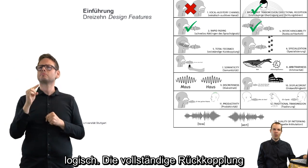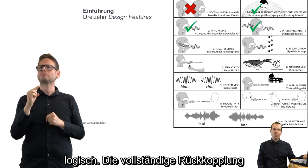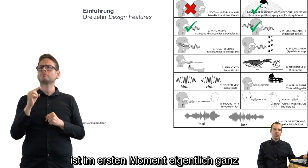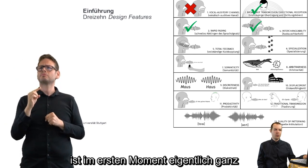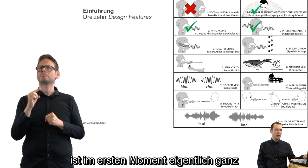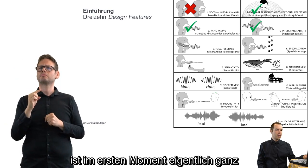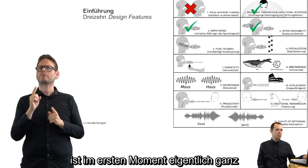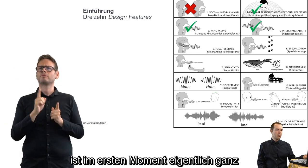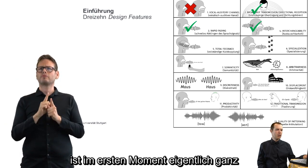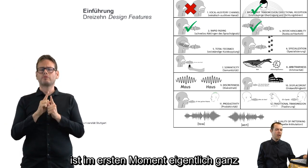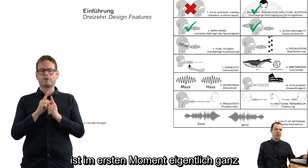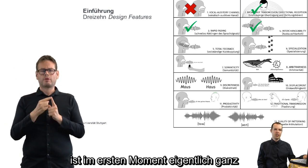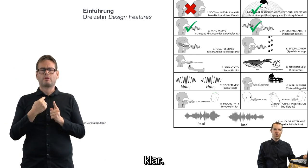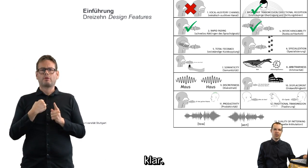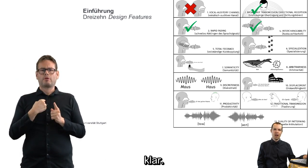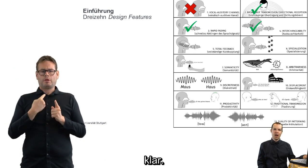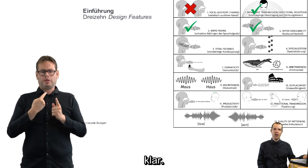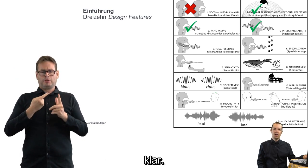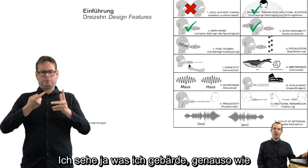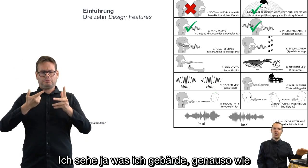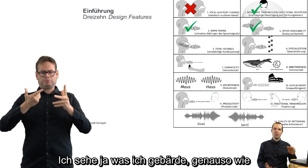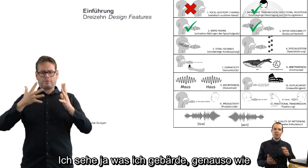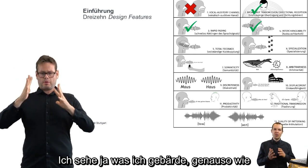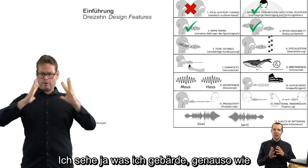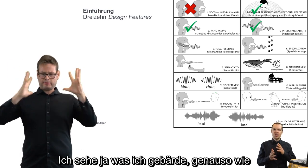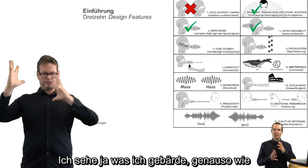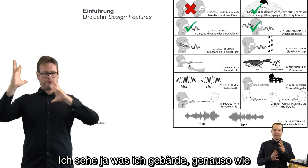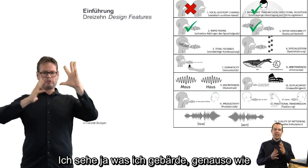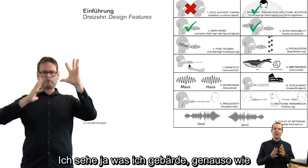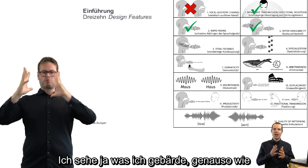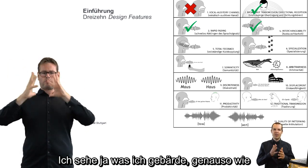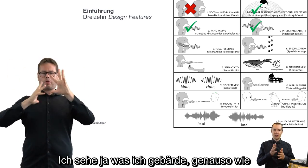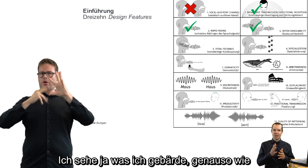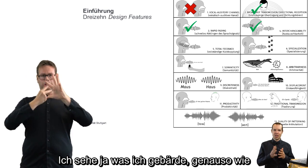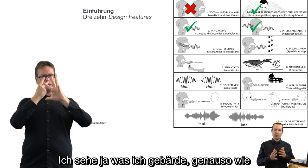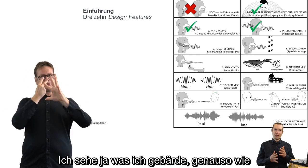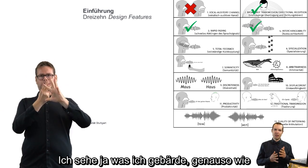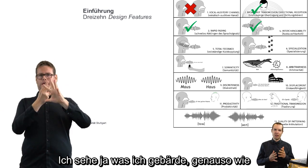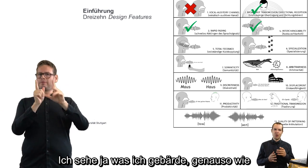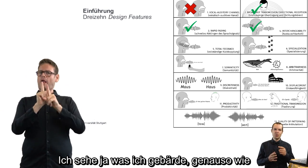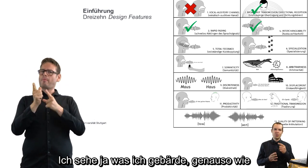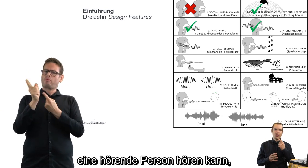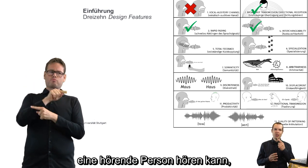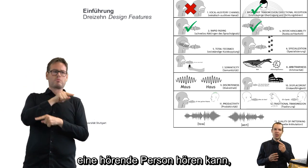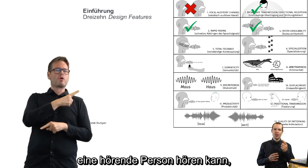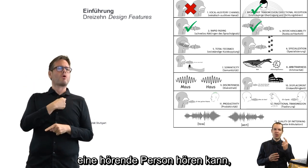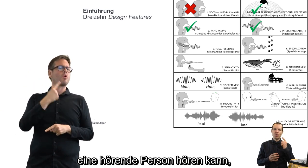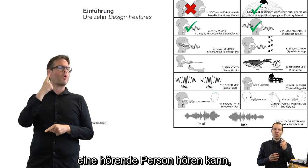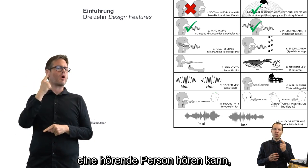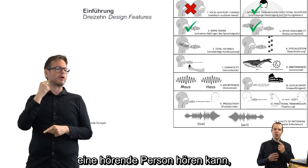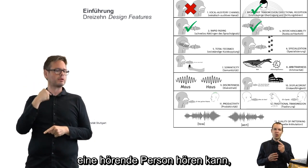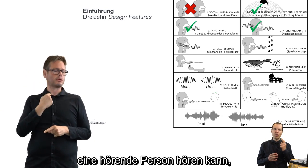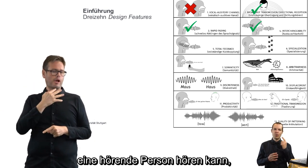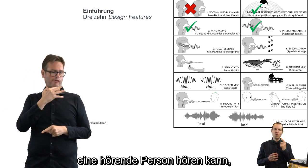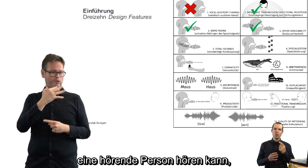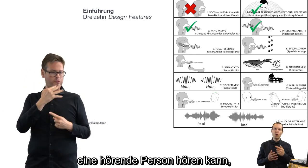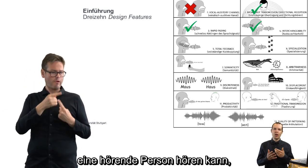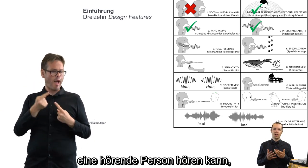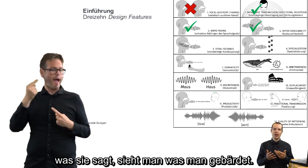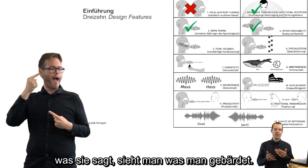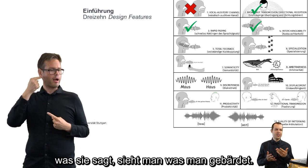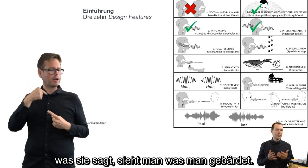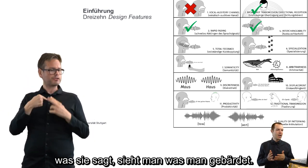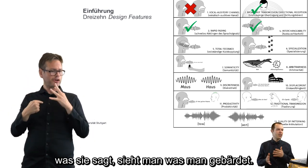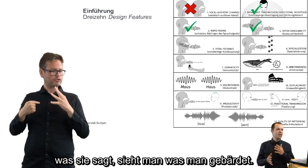Rückkopplung ist im ersten Moment eigentlich ganz klar. Ich sehe ja, was ich gebärde. Genauso wie eine hörende Person